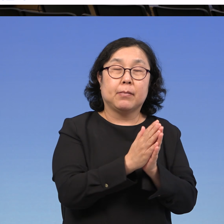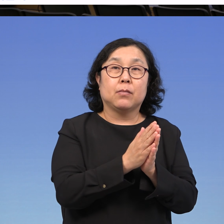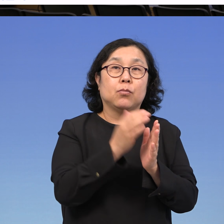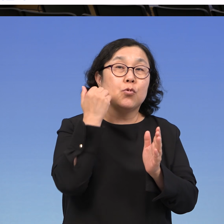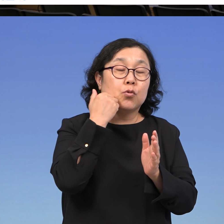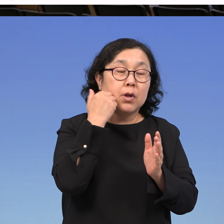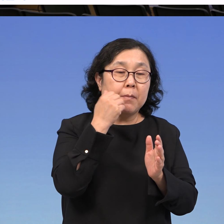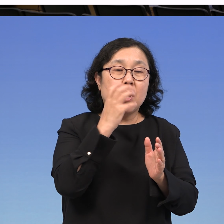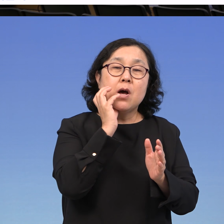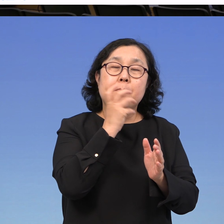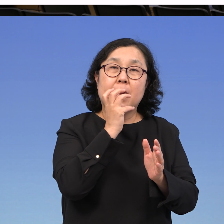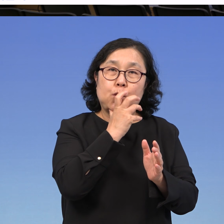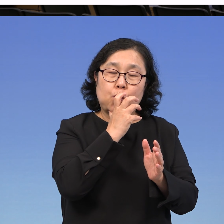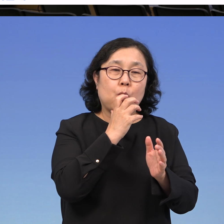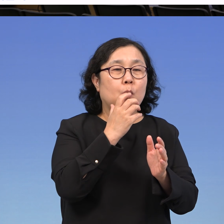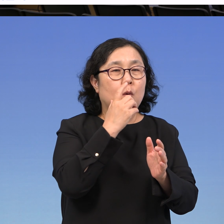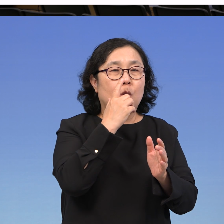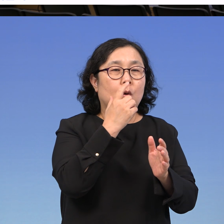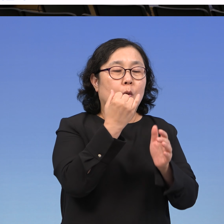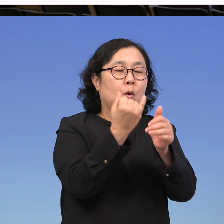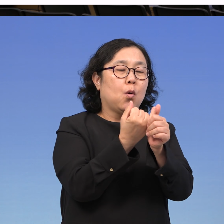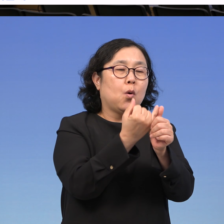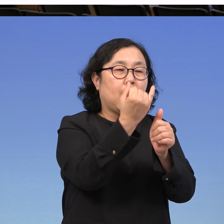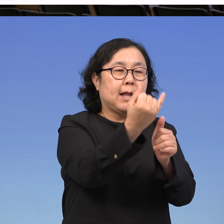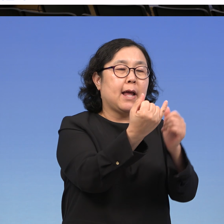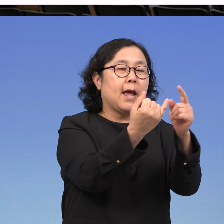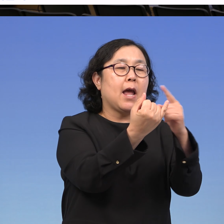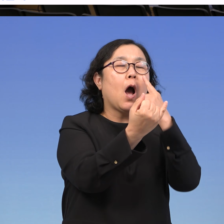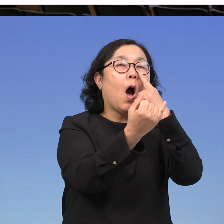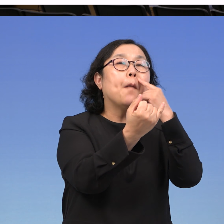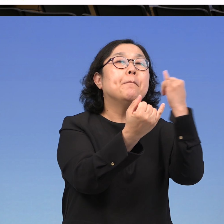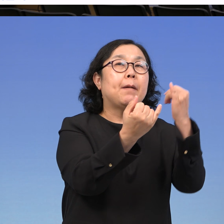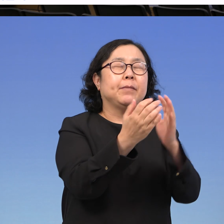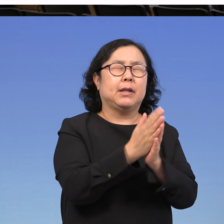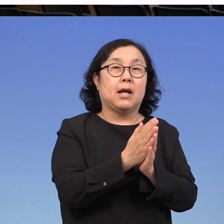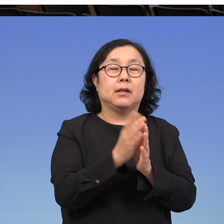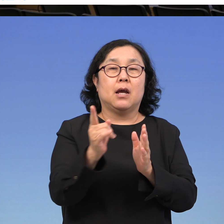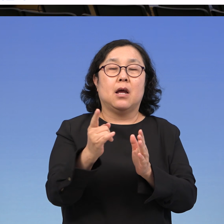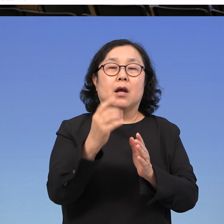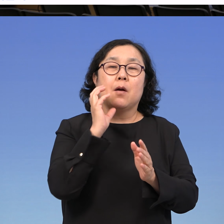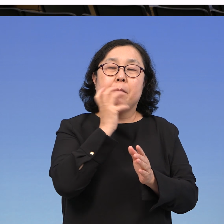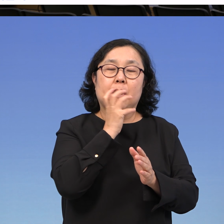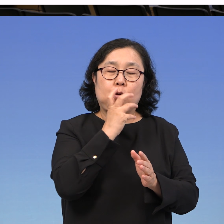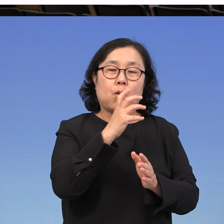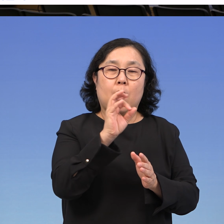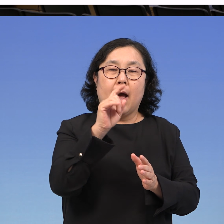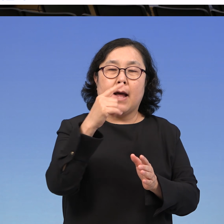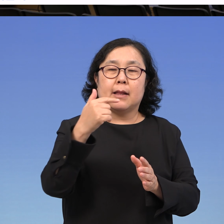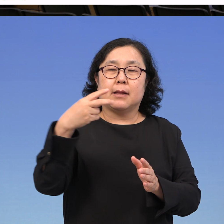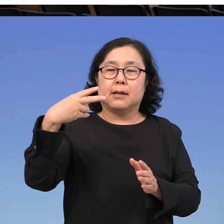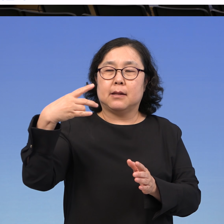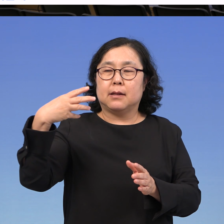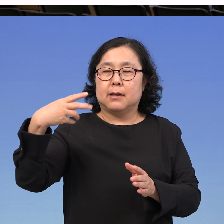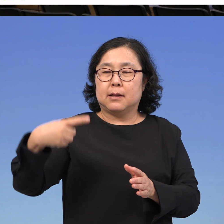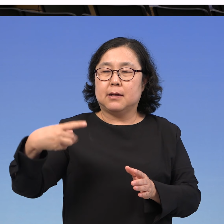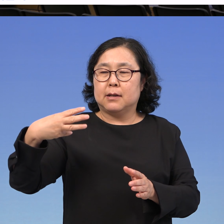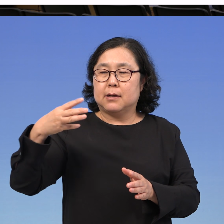되는가 하면 은 예수님께서 오늘 본문 해서 되돌아와 안드레 집을 방문 하십니다 그 집에 들어가서 보니까